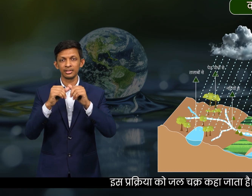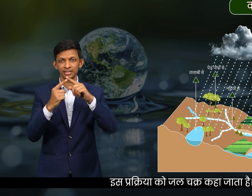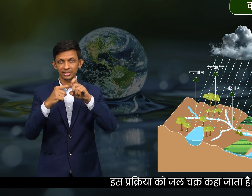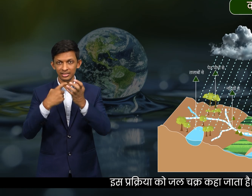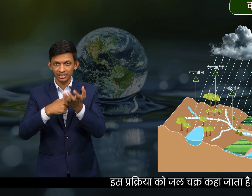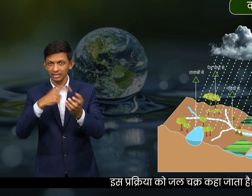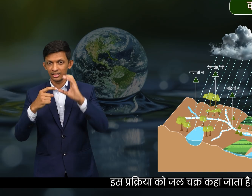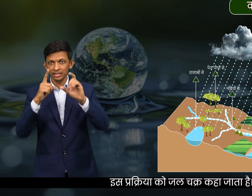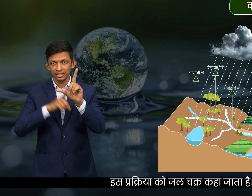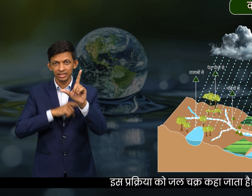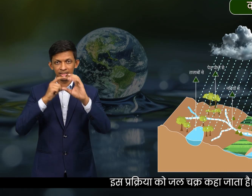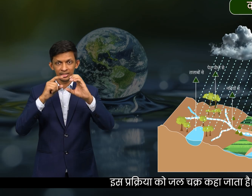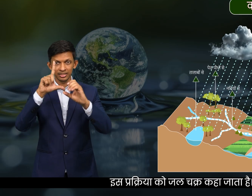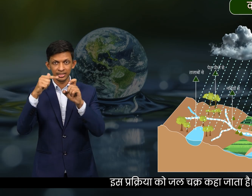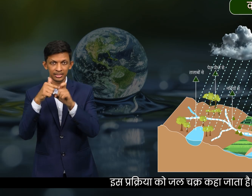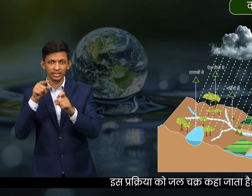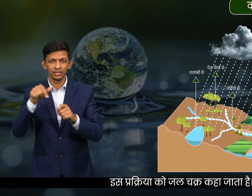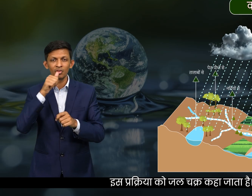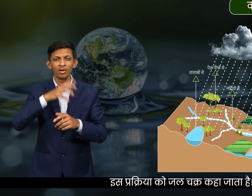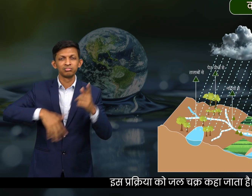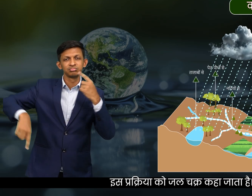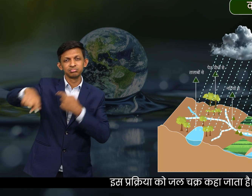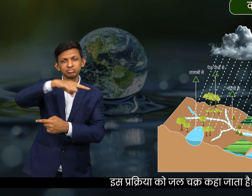जल चक्र कहा जाता है।